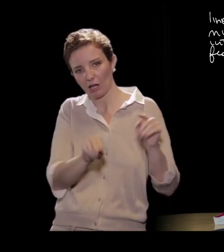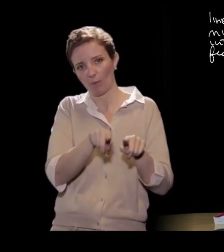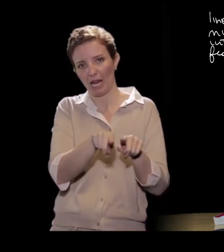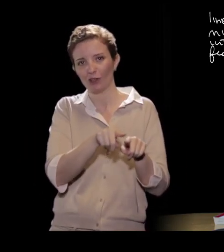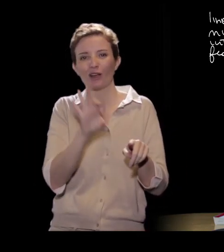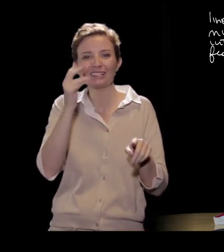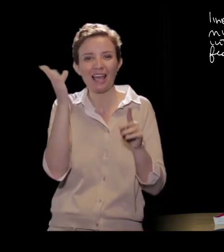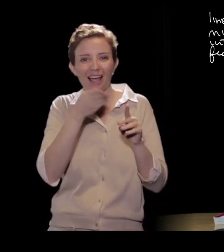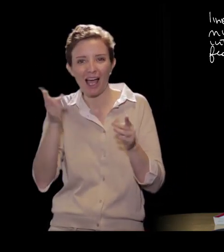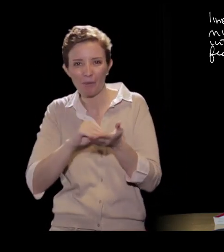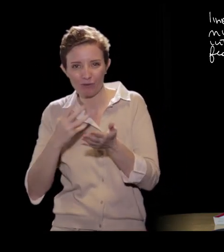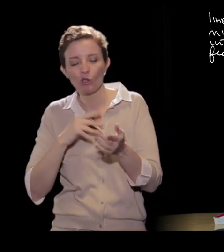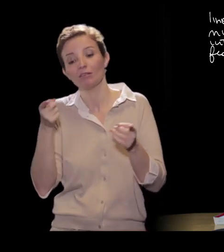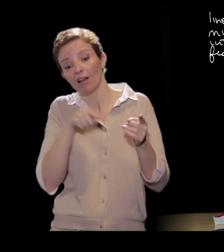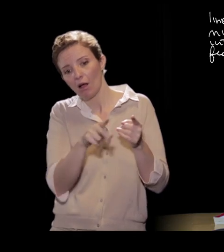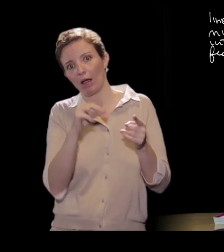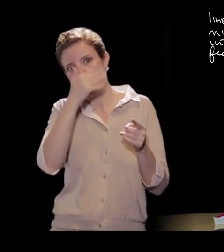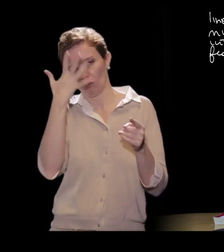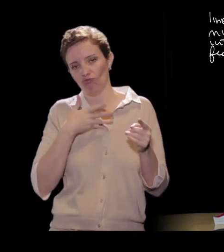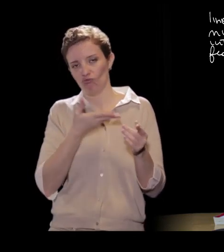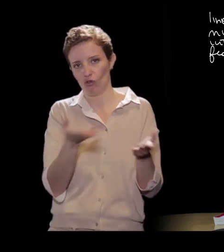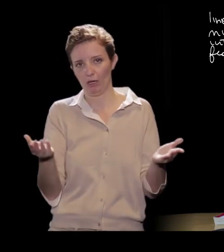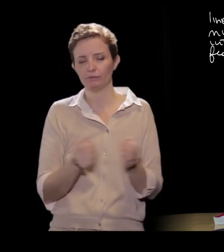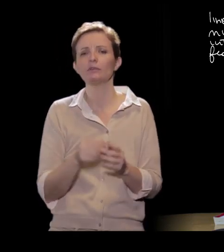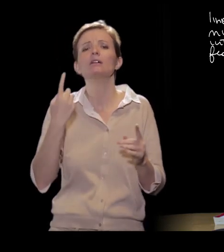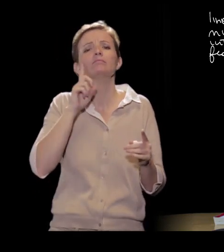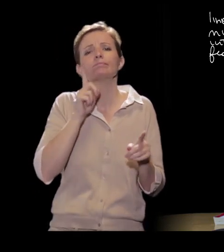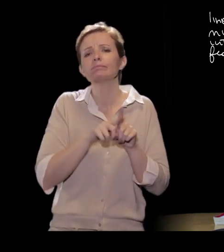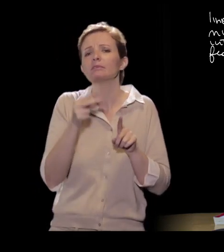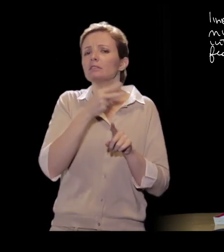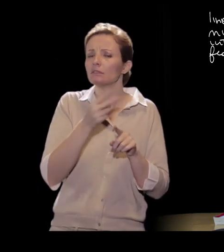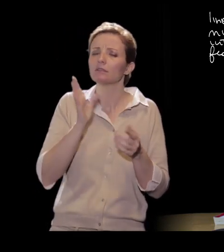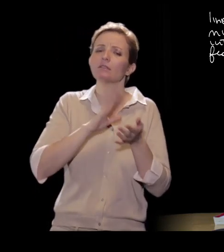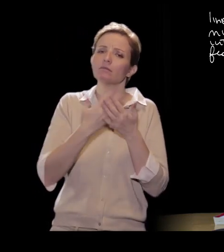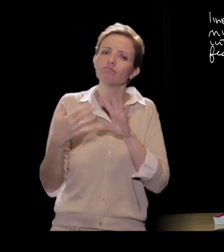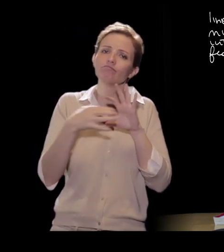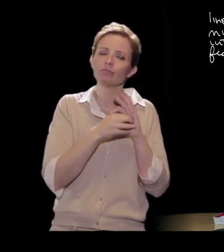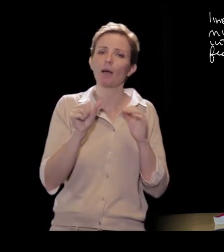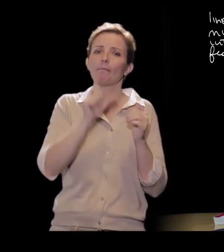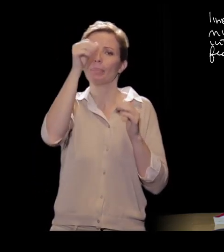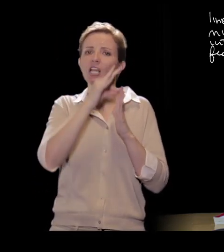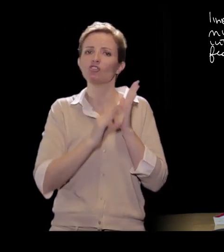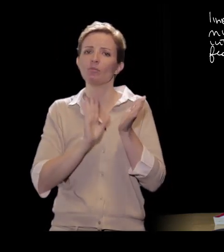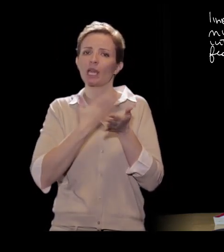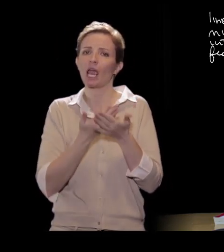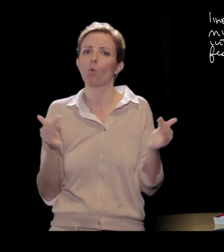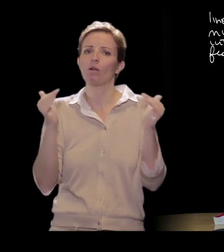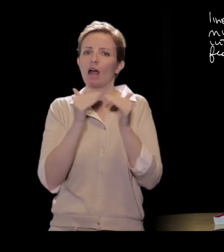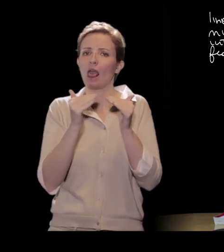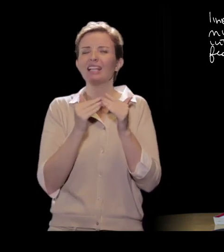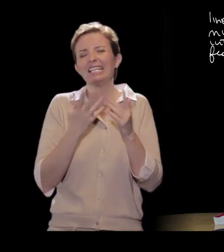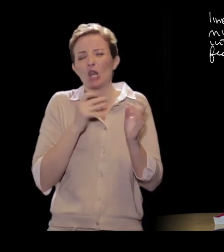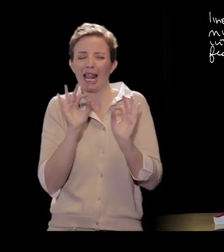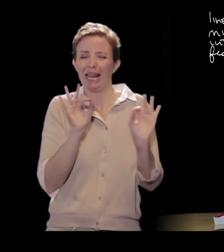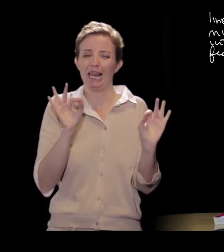stesso discorso fatto l'equazione vale ovviamente delle disequazioni relativamente al principi ai principi di equivalenza con qualche